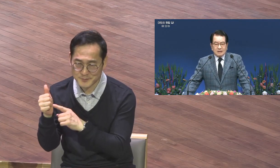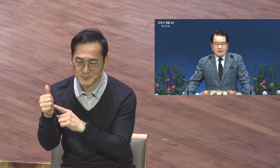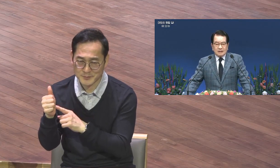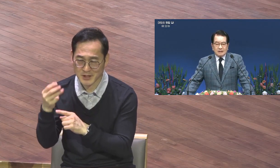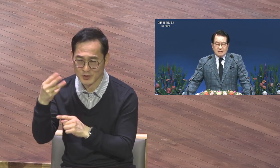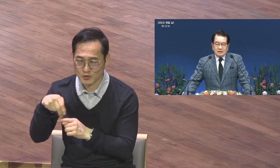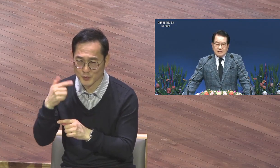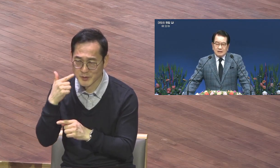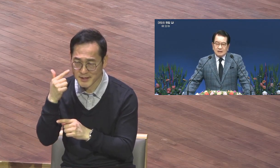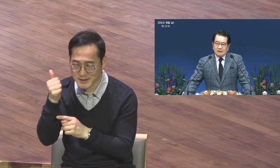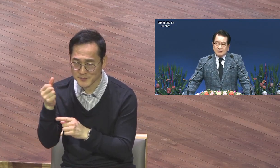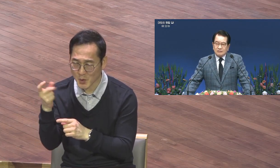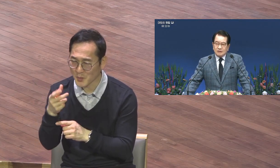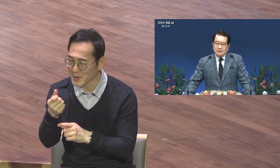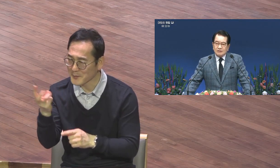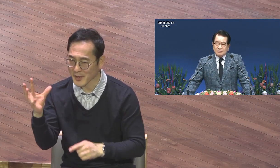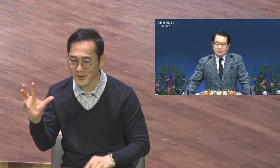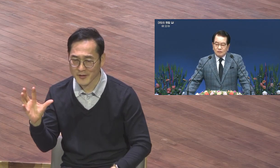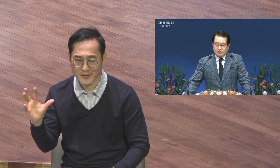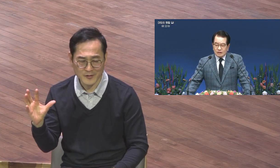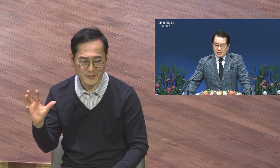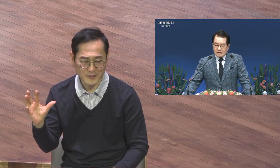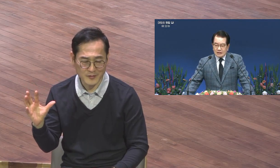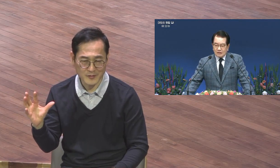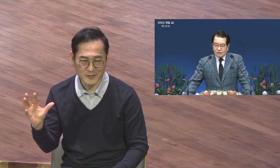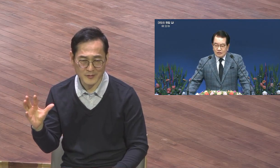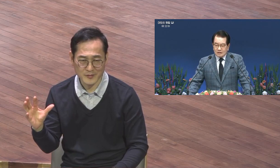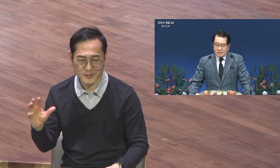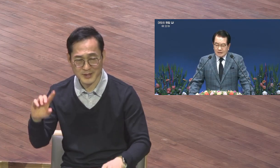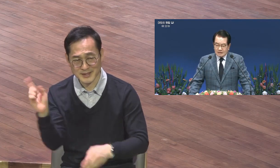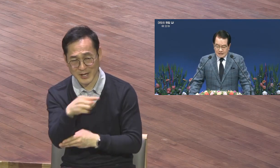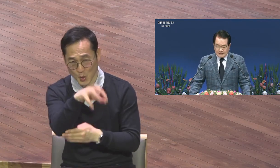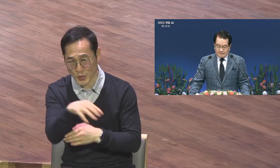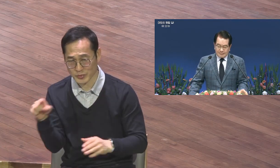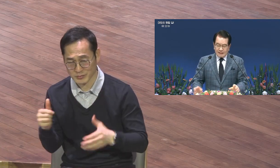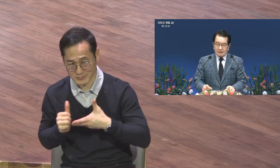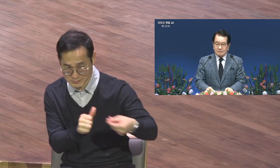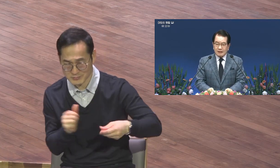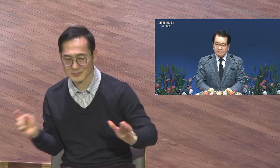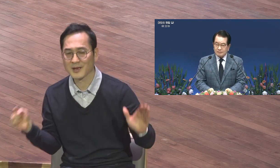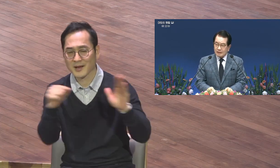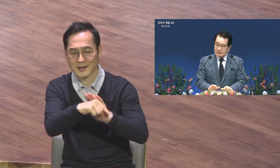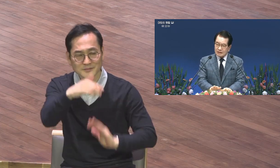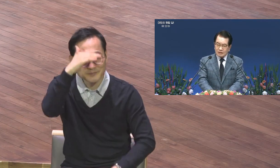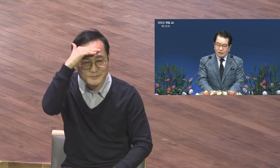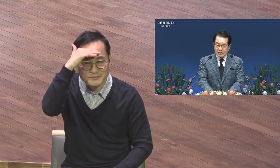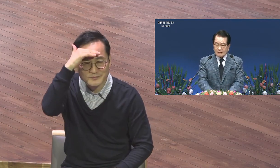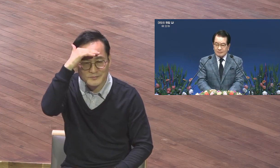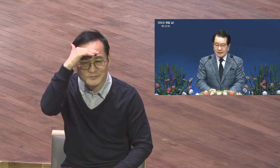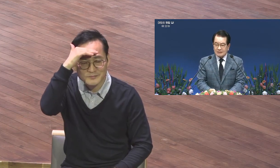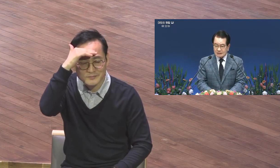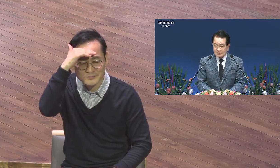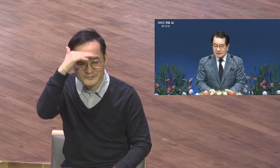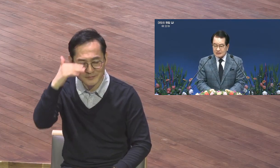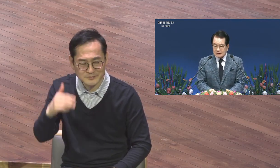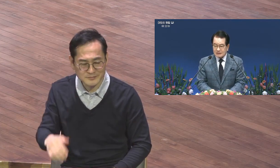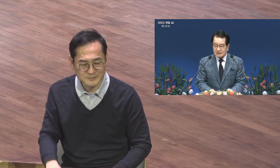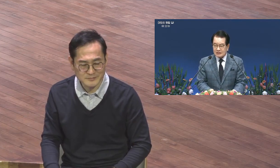가서 그 우리 저 돔구장에서 야구를 어제 봤는데 그 몇 석이고 하니까